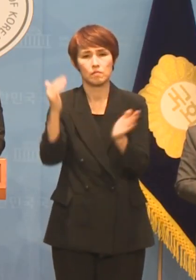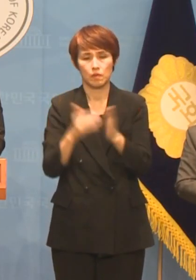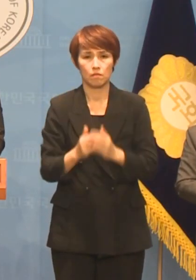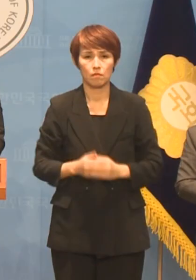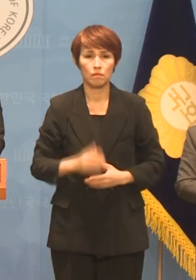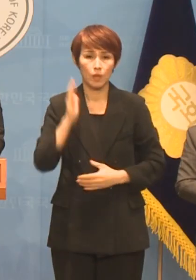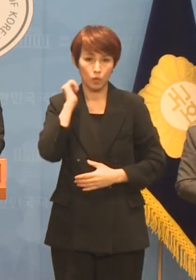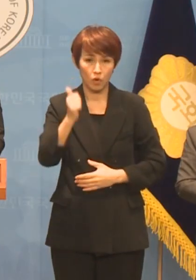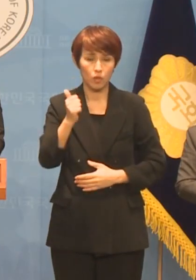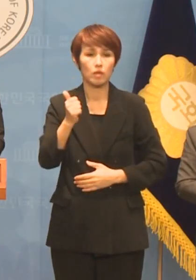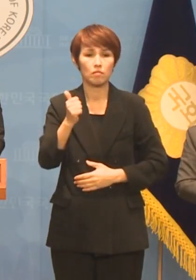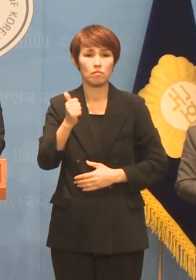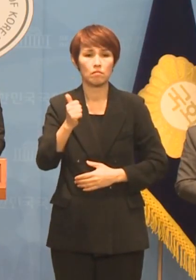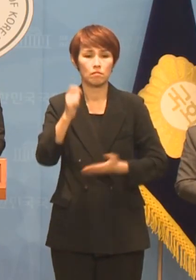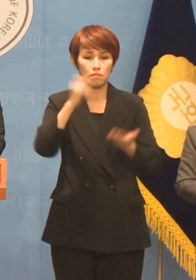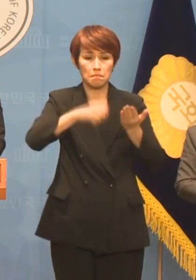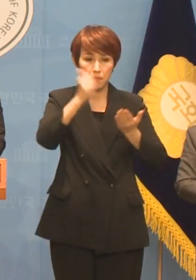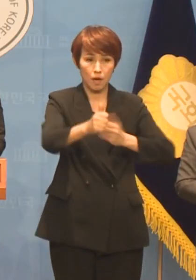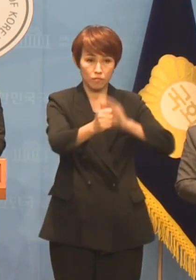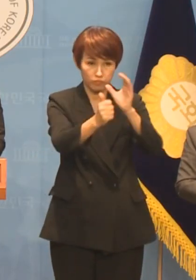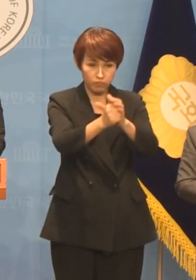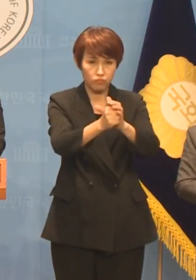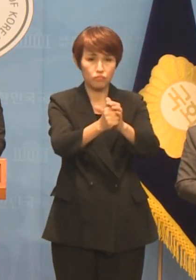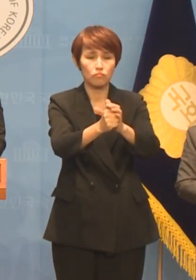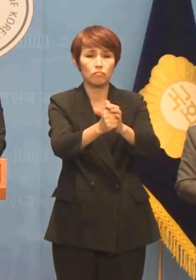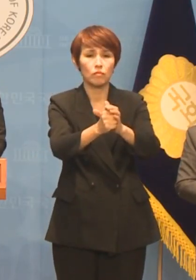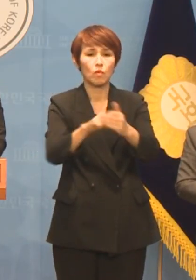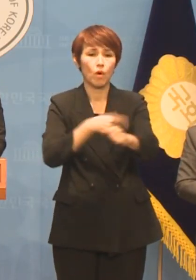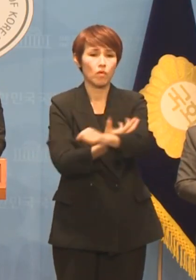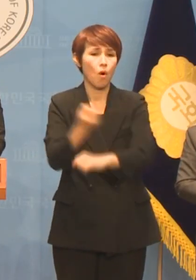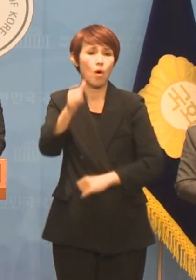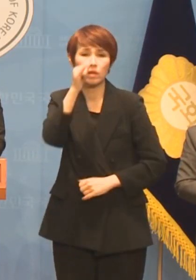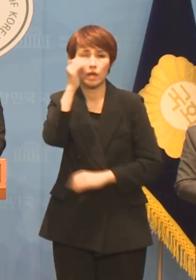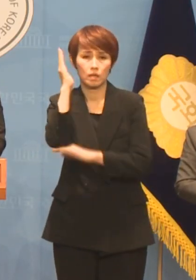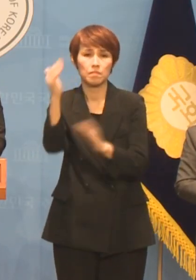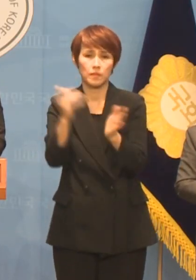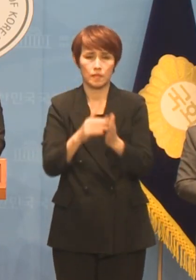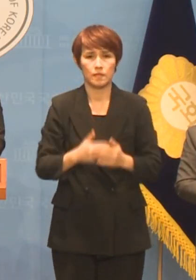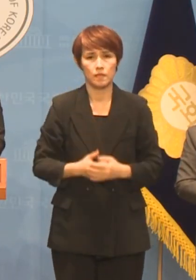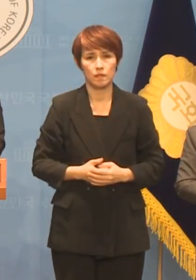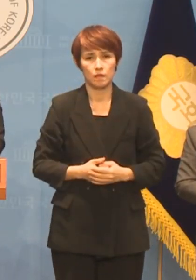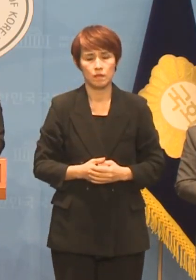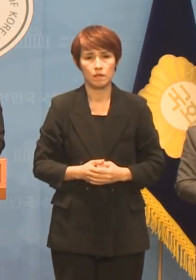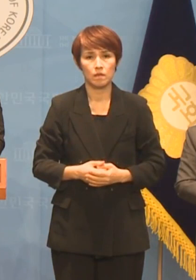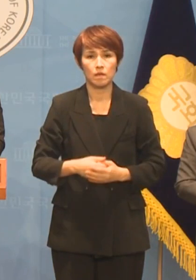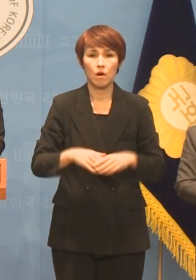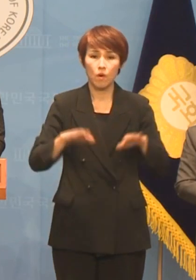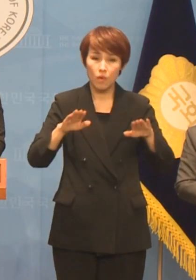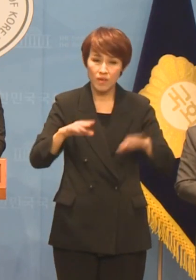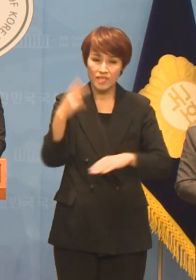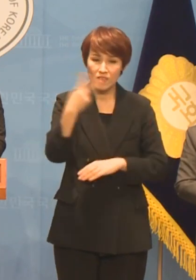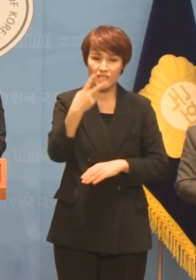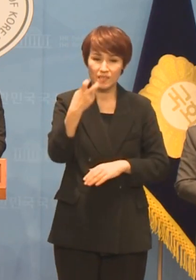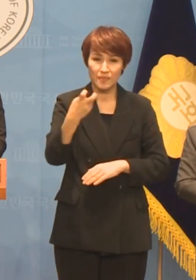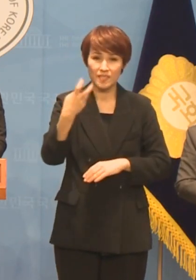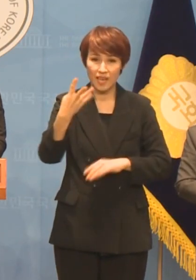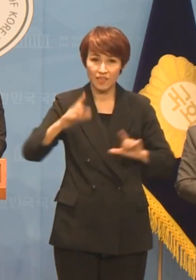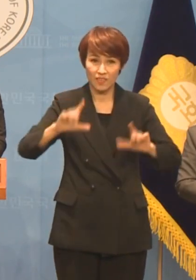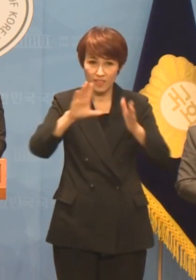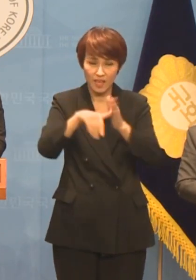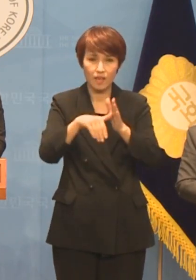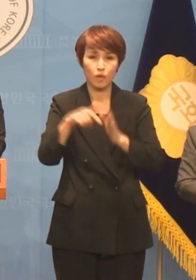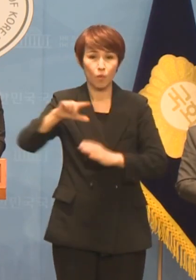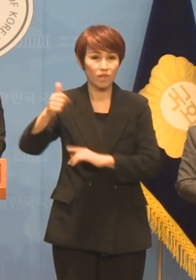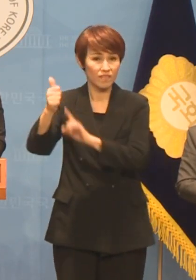대통령이 임명하는 것은 형식적인 임명권이다. 라고 답했습니다. 그러나 2024년이 되자 권 원내대표는